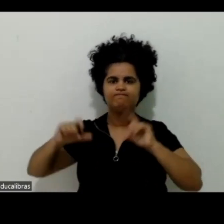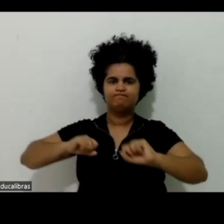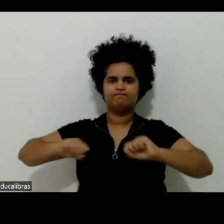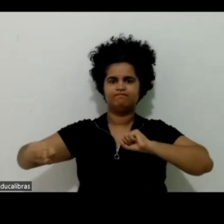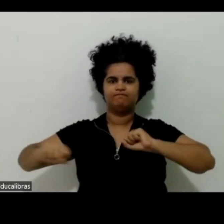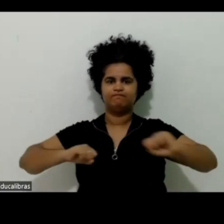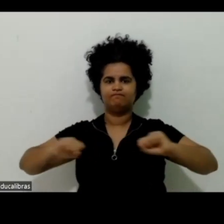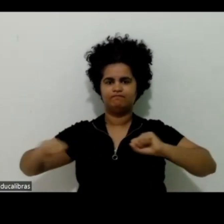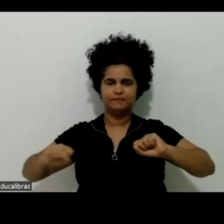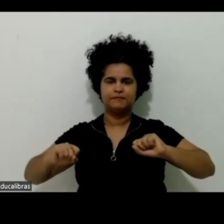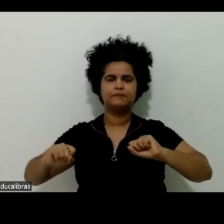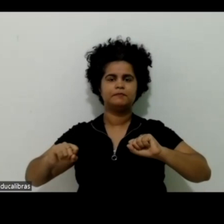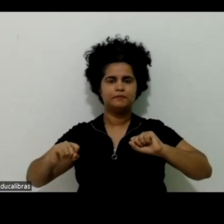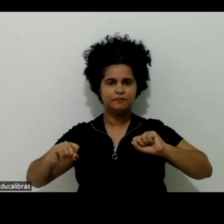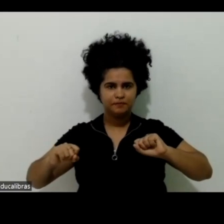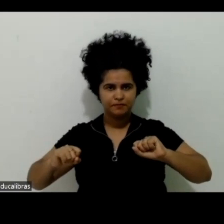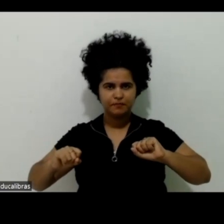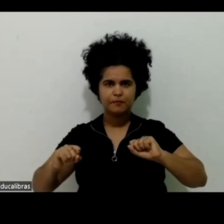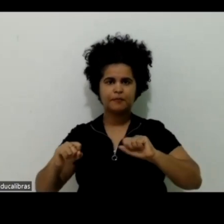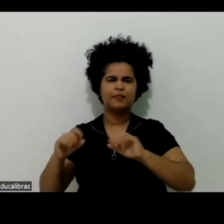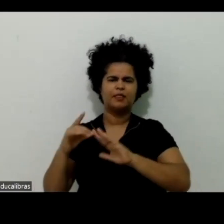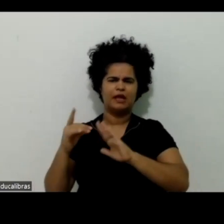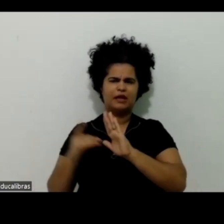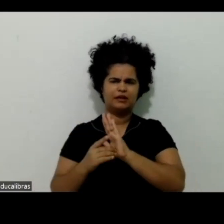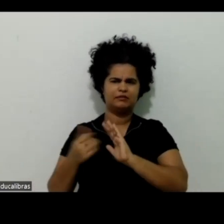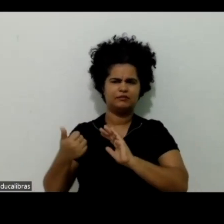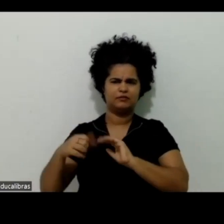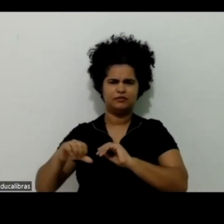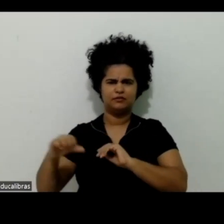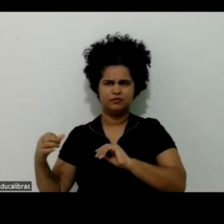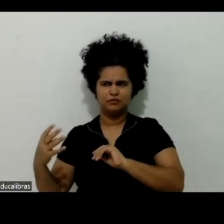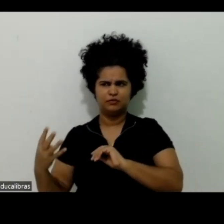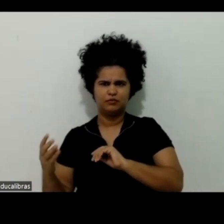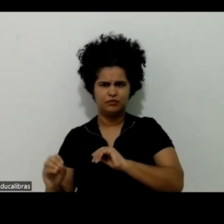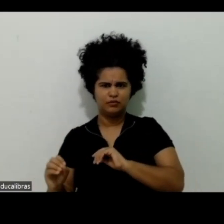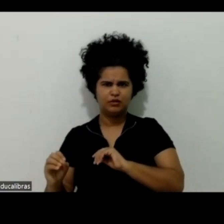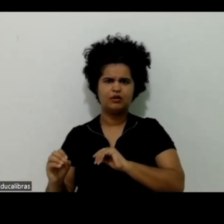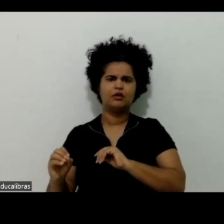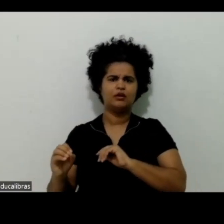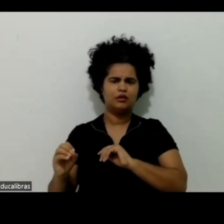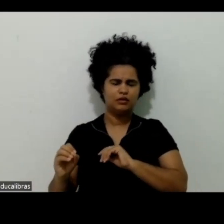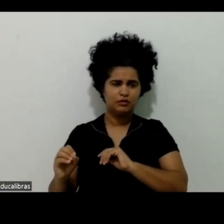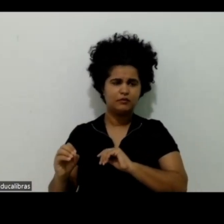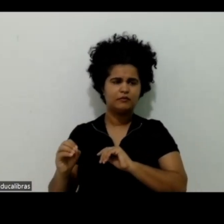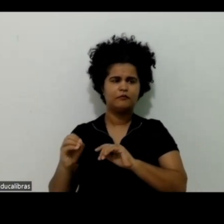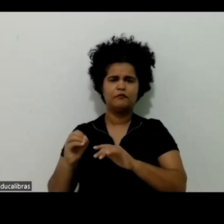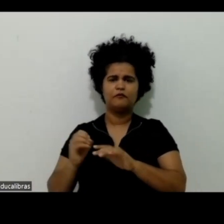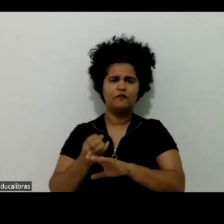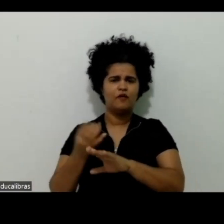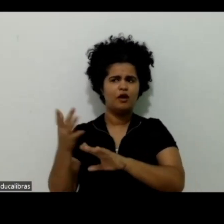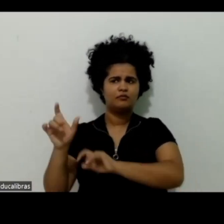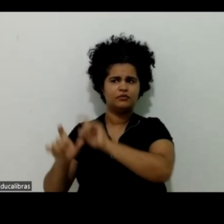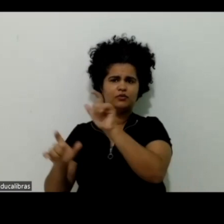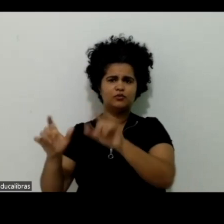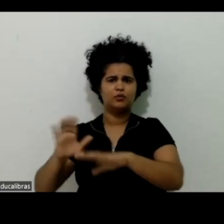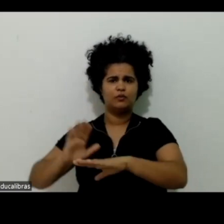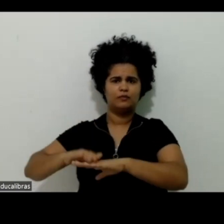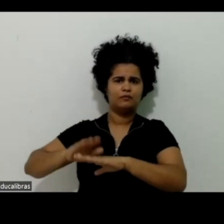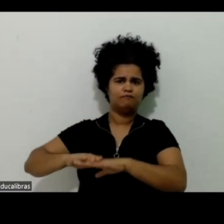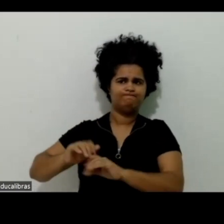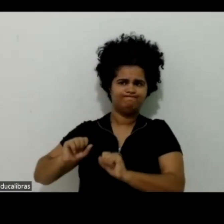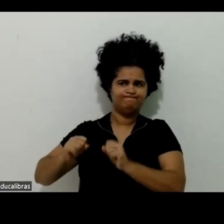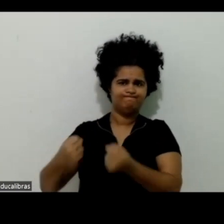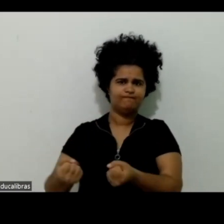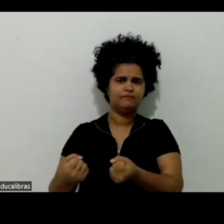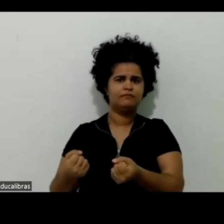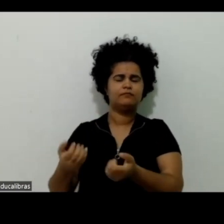né, ainda na década de 40, Sebastião Alves Rodrigues. Então a gente tem histórico, né, de militantes, né, assistentes sociais